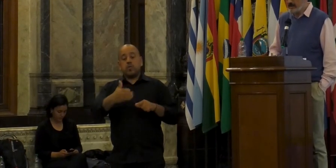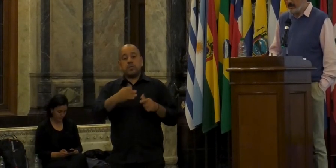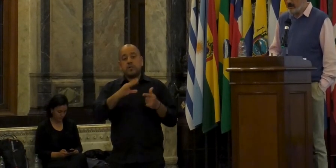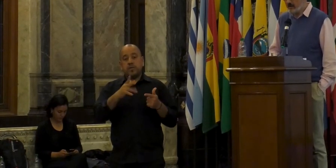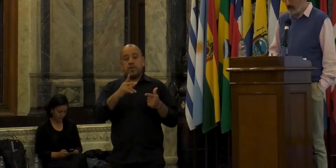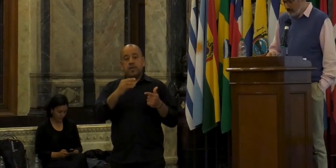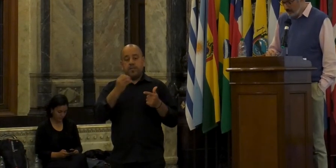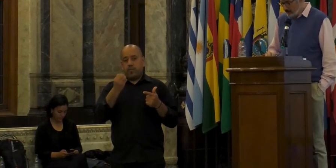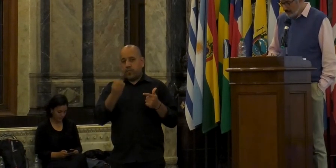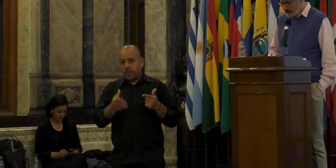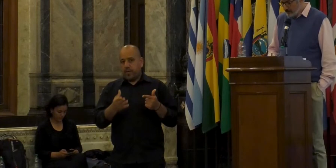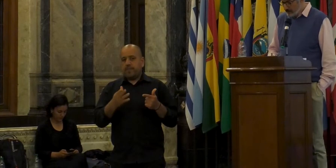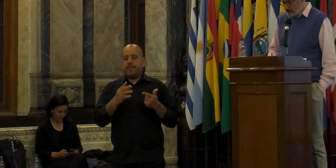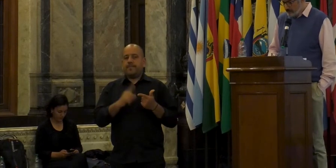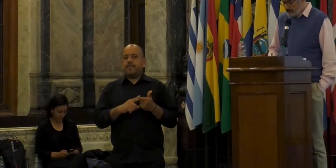En el sentido de que